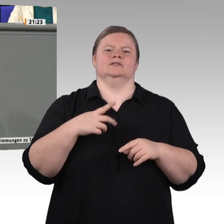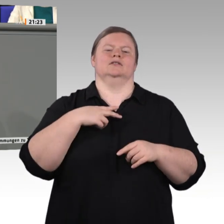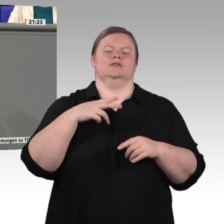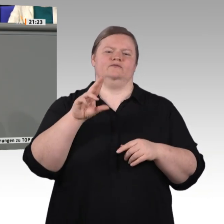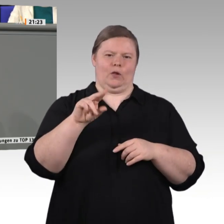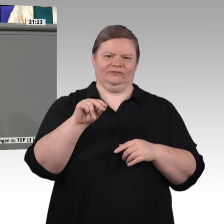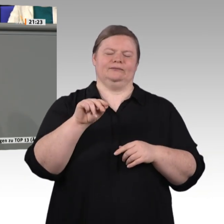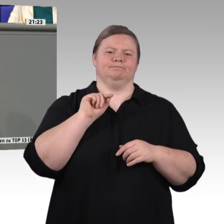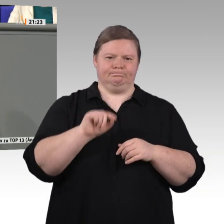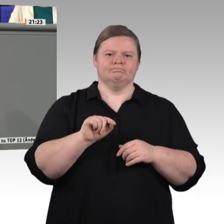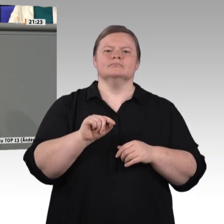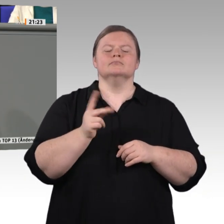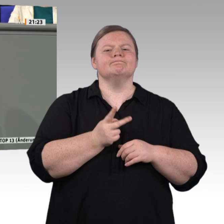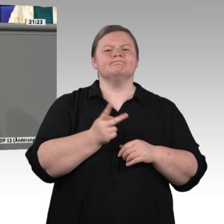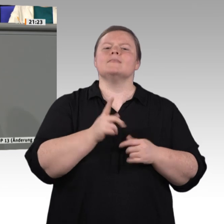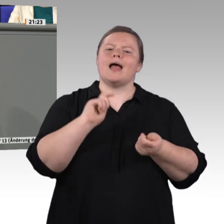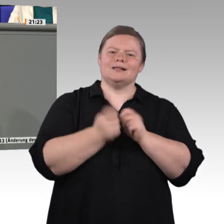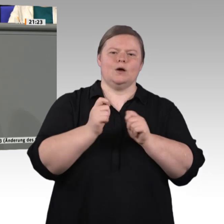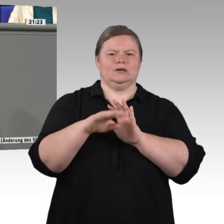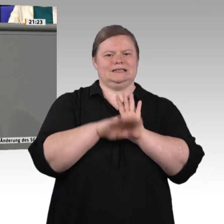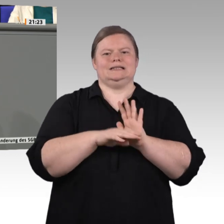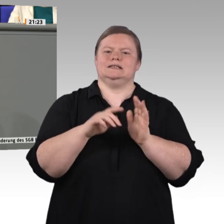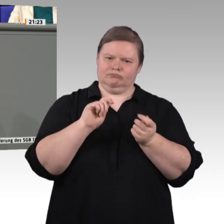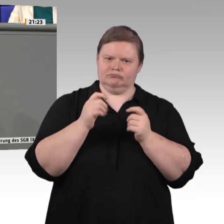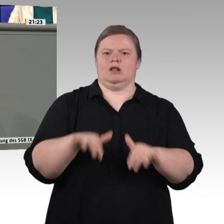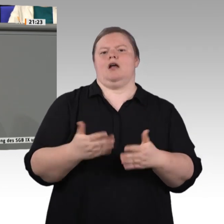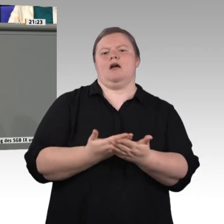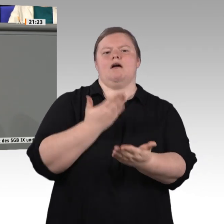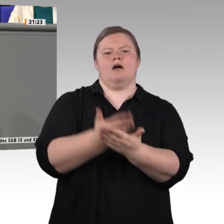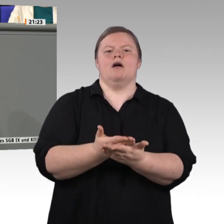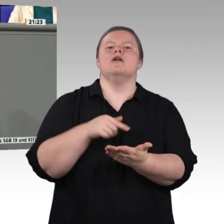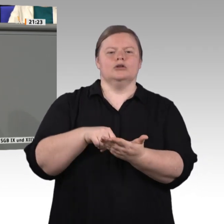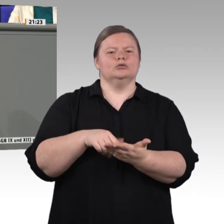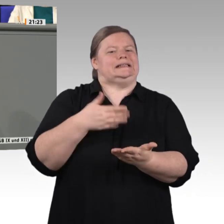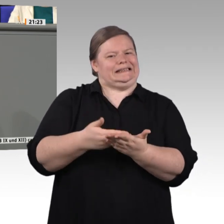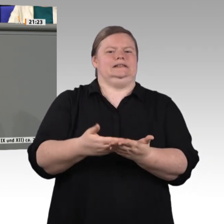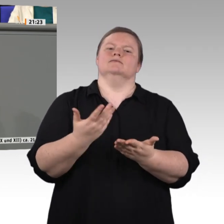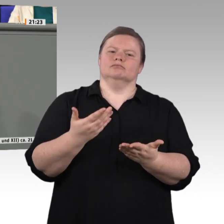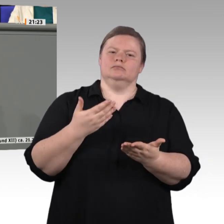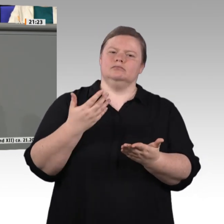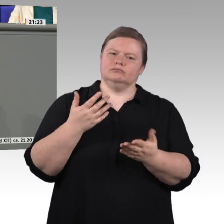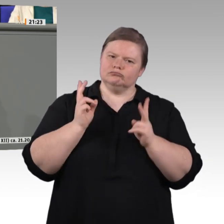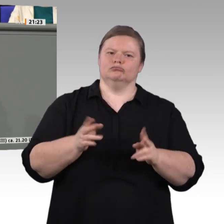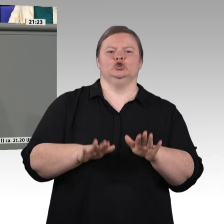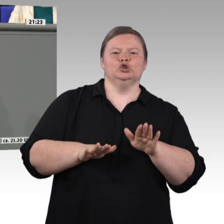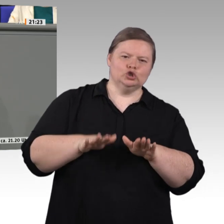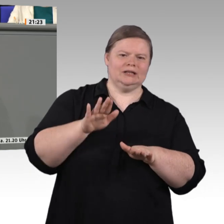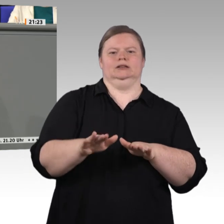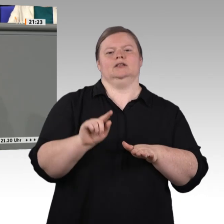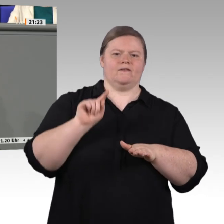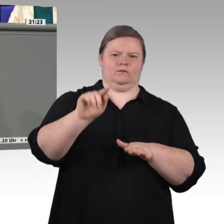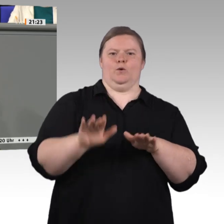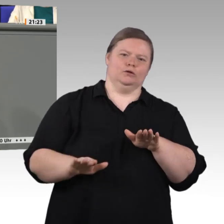mehr Teilhabe von Menschen mit Behinderungen. Ich will konkret 3 Punkte aufzeigen, was damit